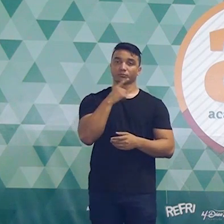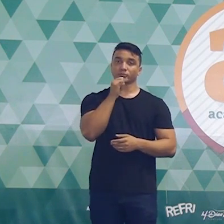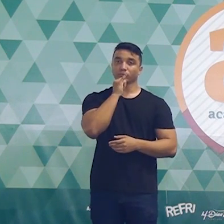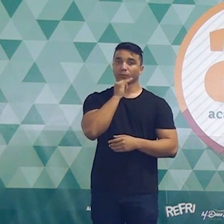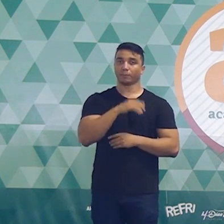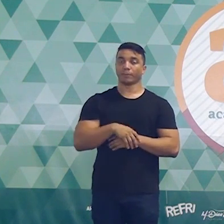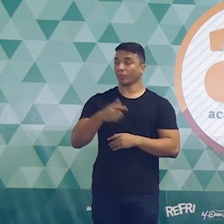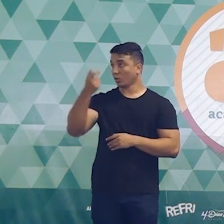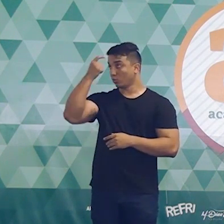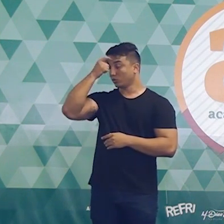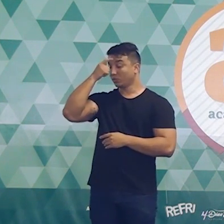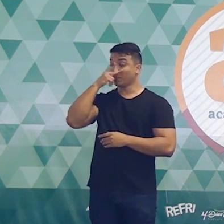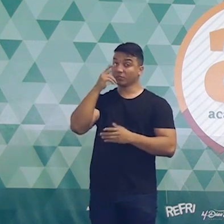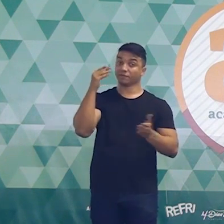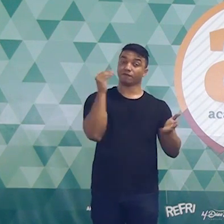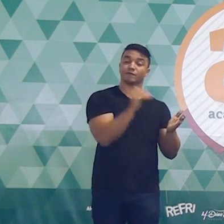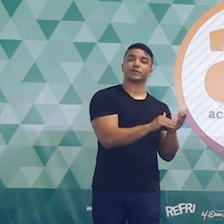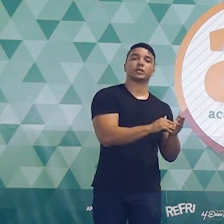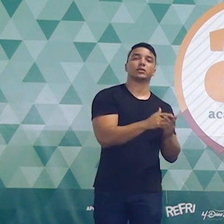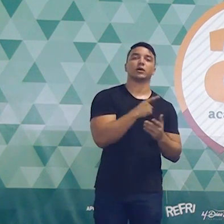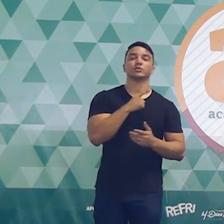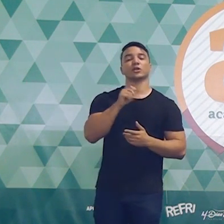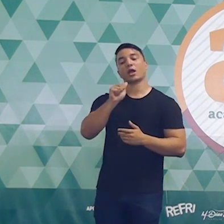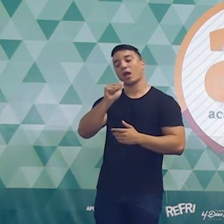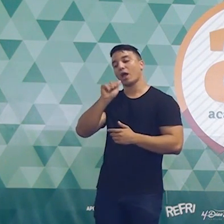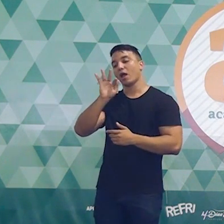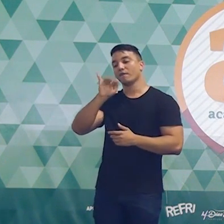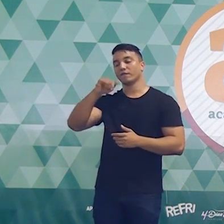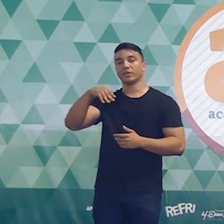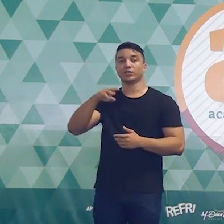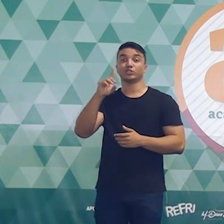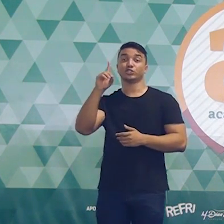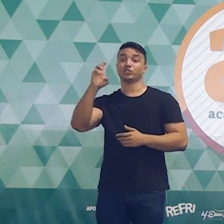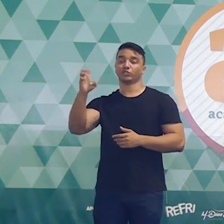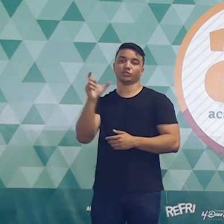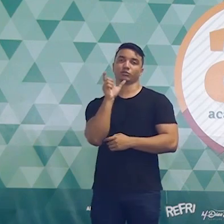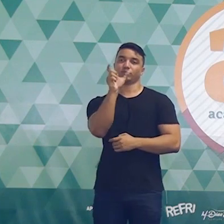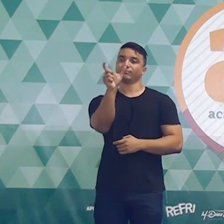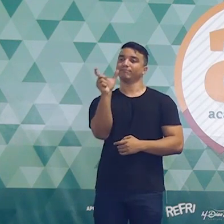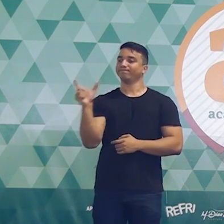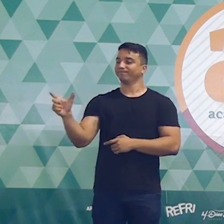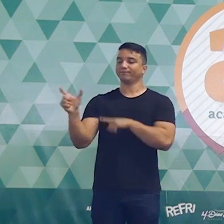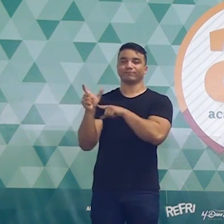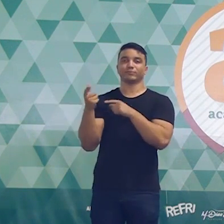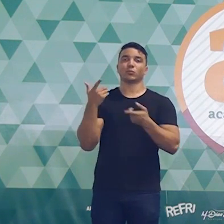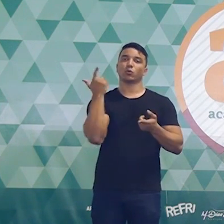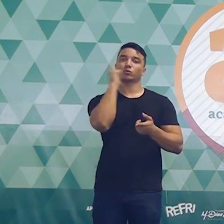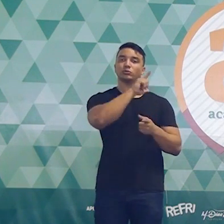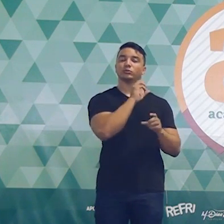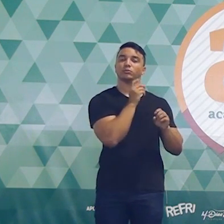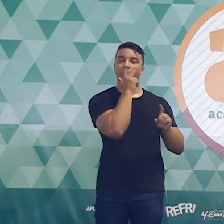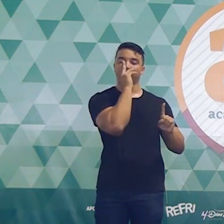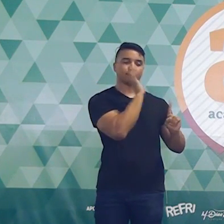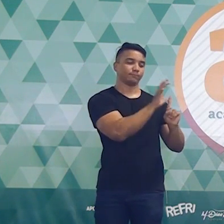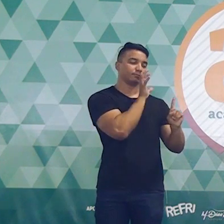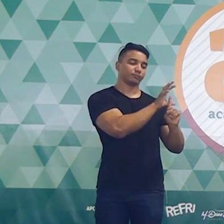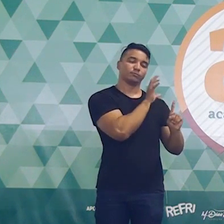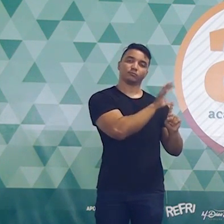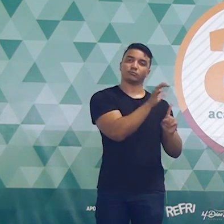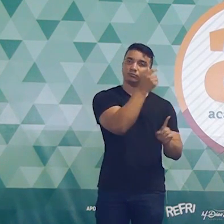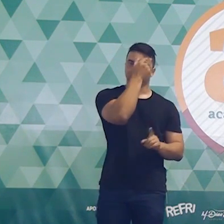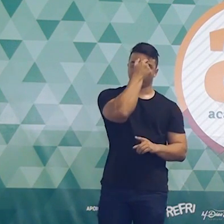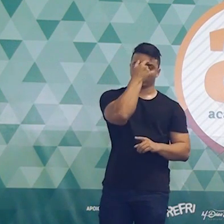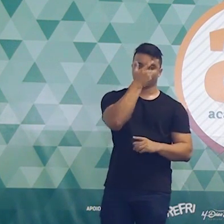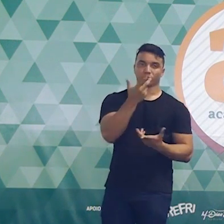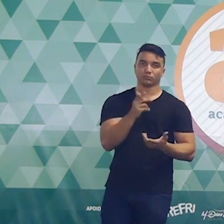bota a consciência como finalidade, a fim de conscientizar, a fim de provocar uma consciência, tudo bem. Eles não aceitam